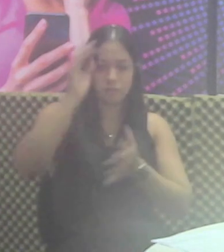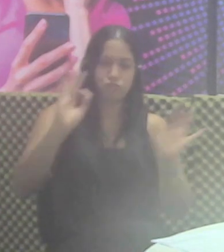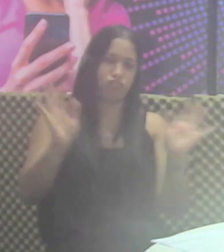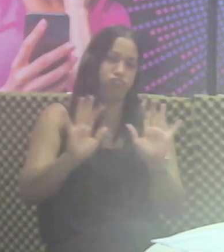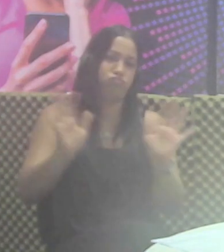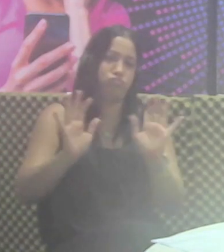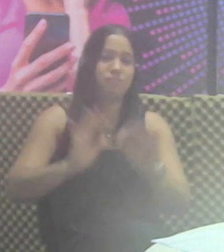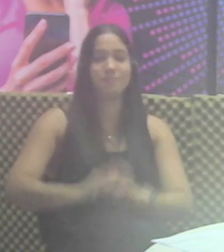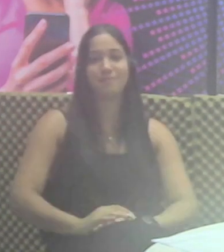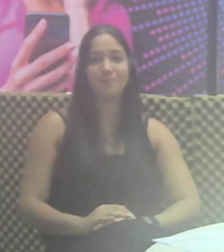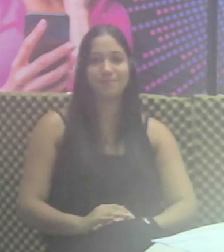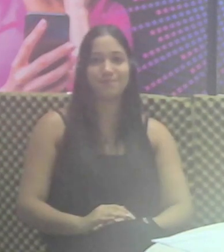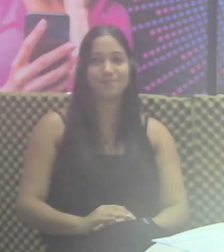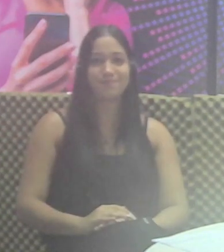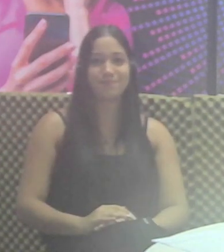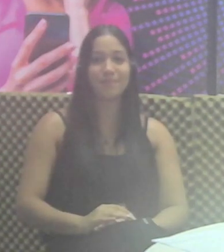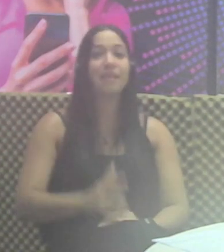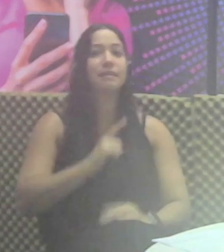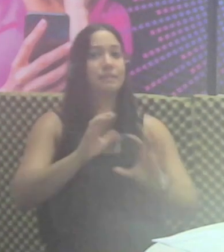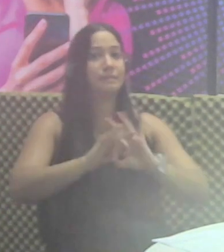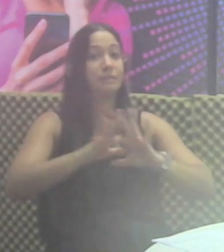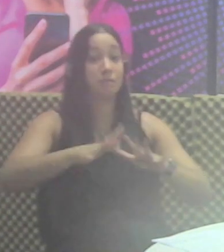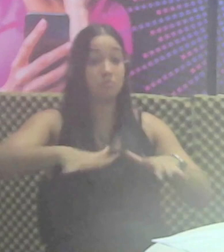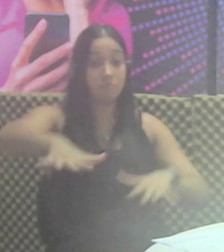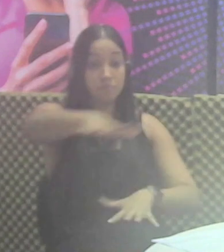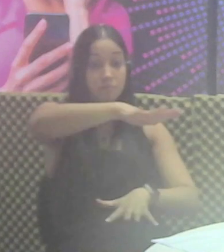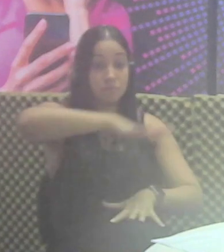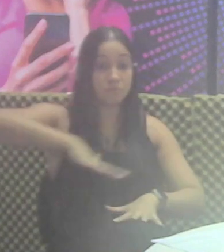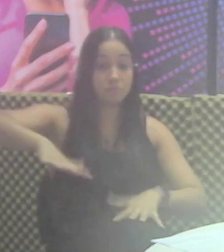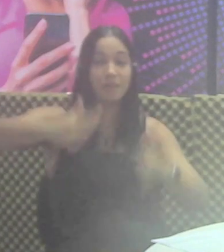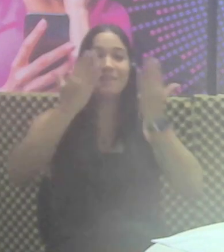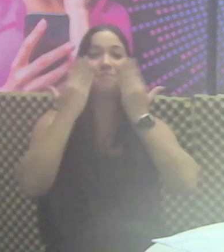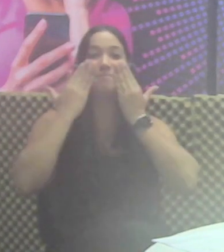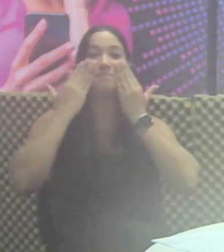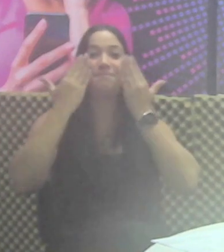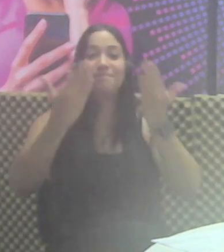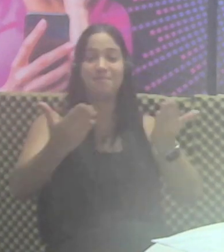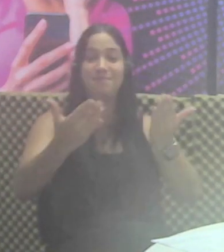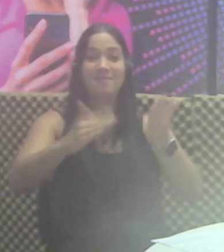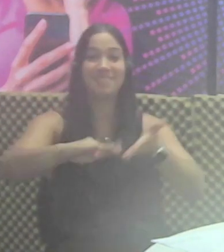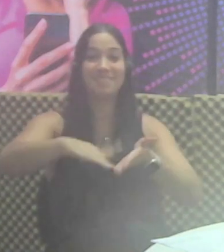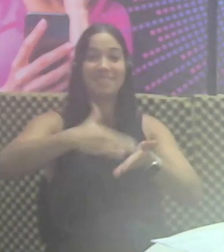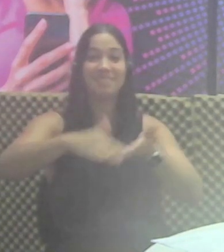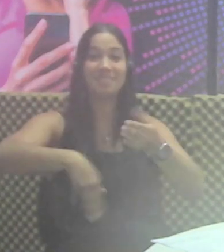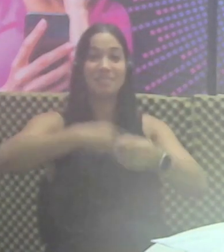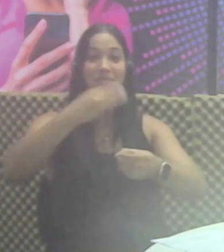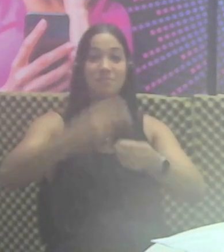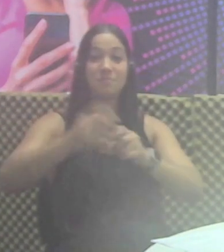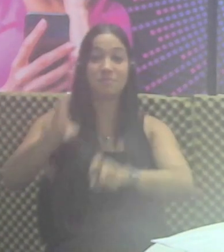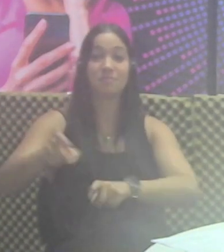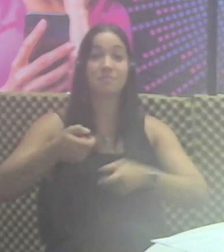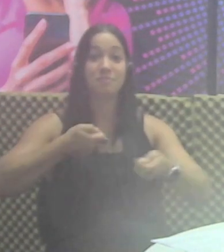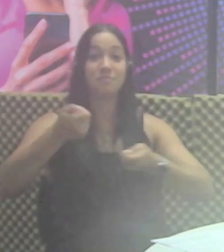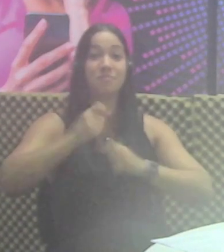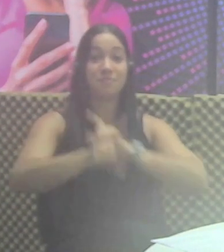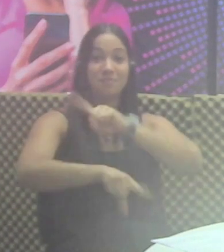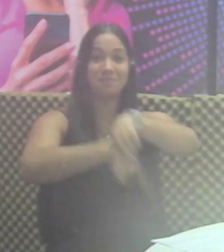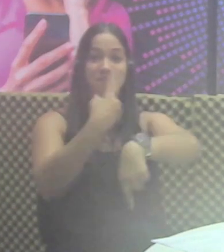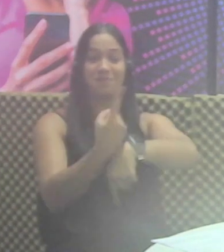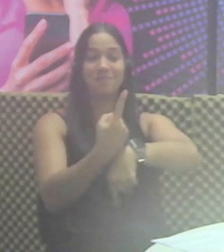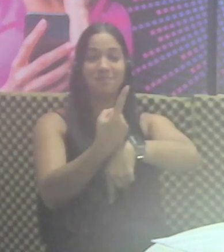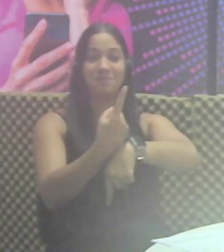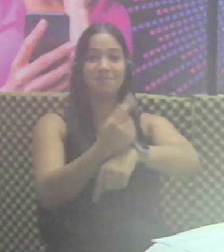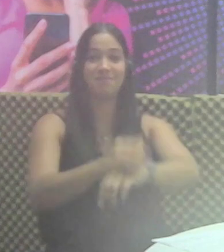do município, que disponibilizará espaços de exposição por meio da Secretaria Municipal de Agronegócio, Economia e